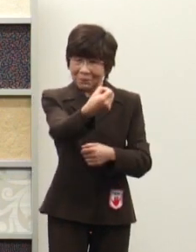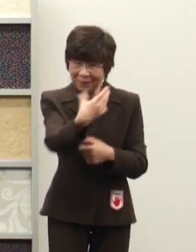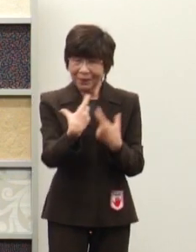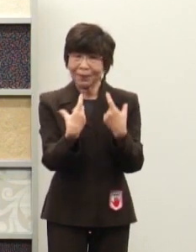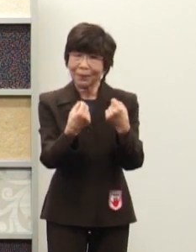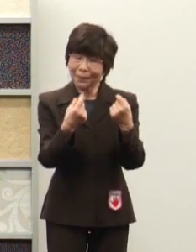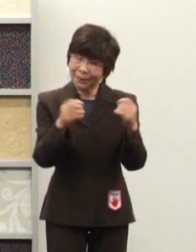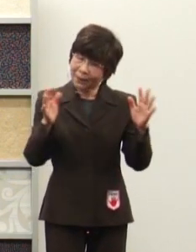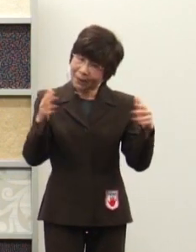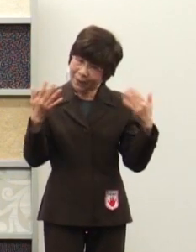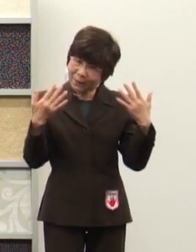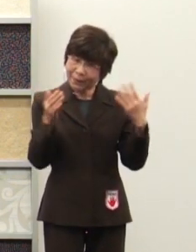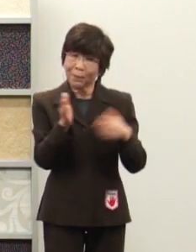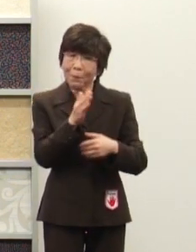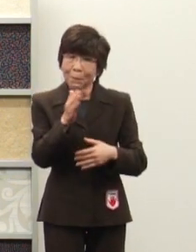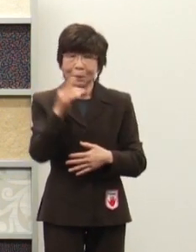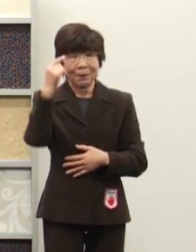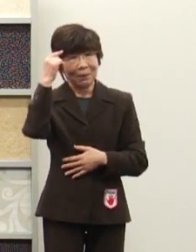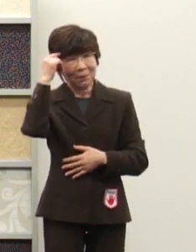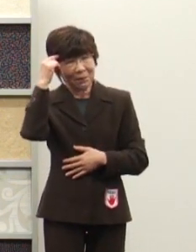思